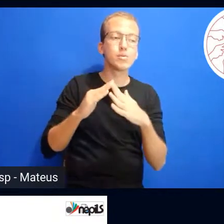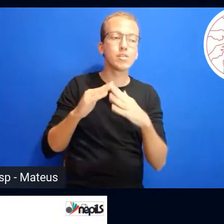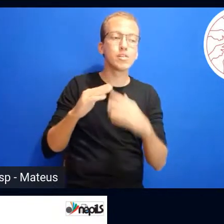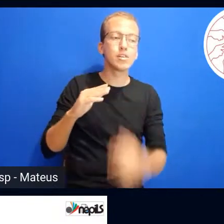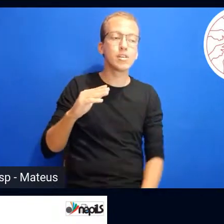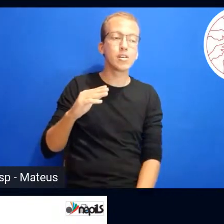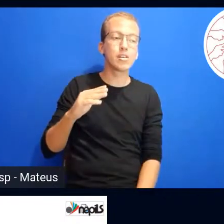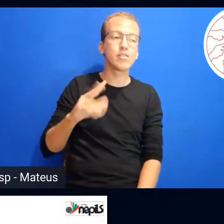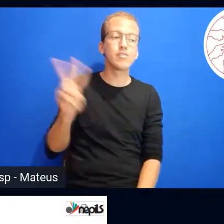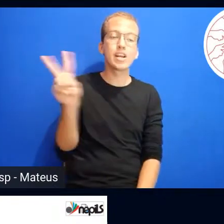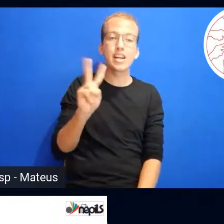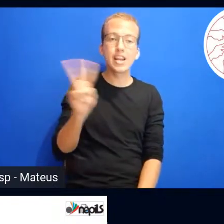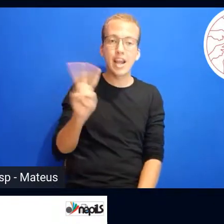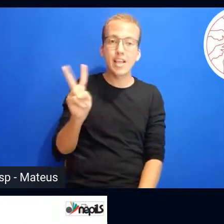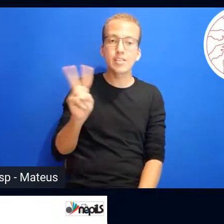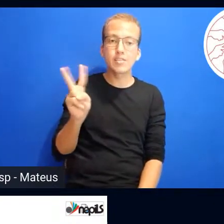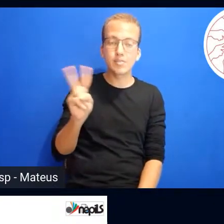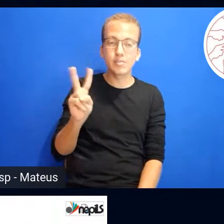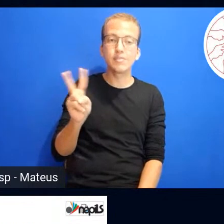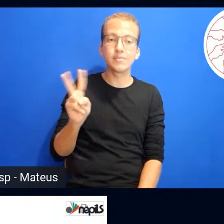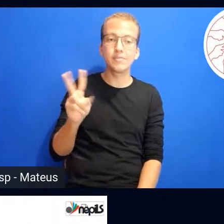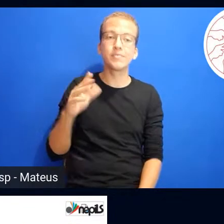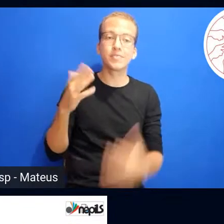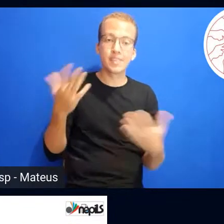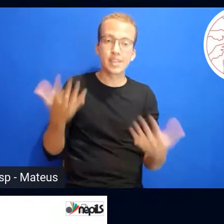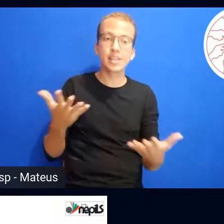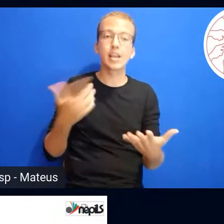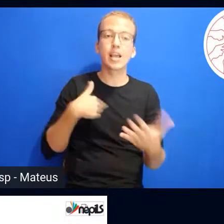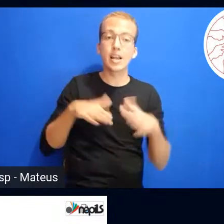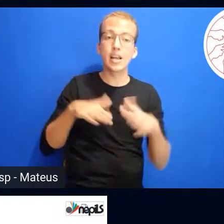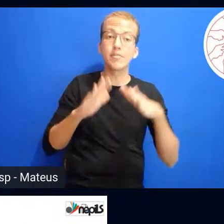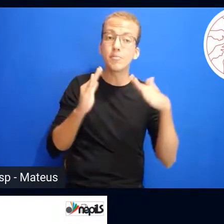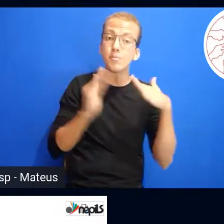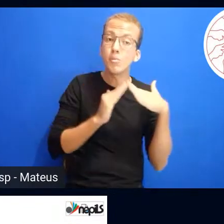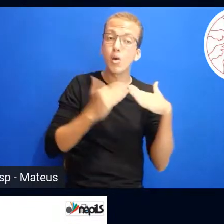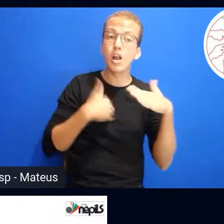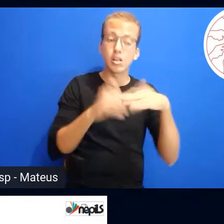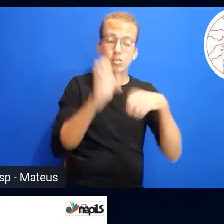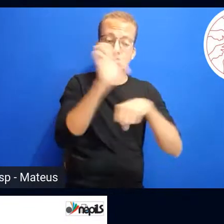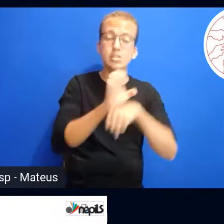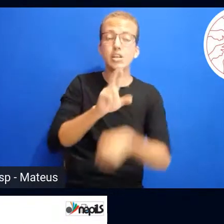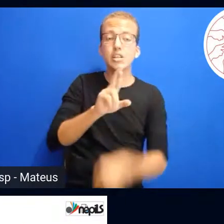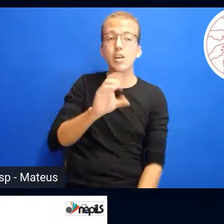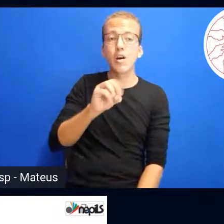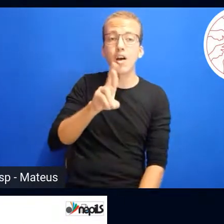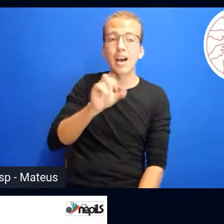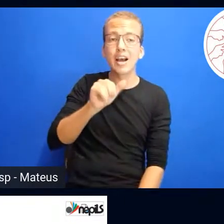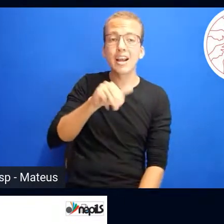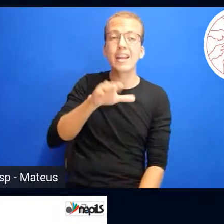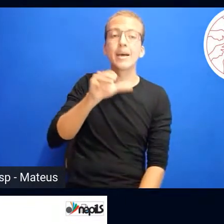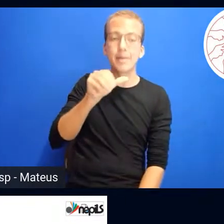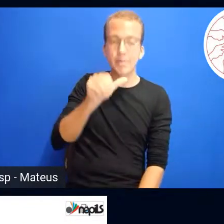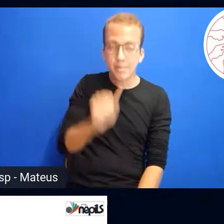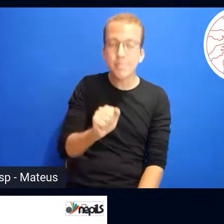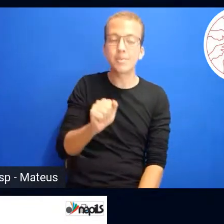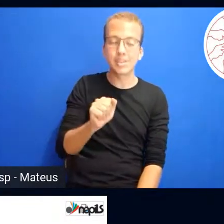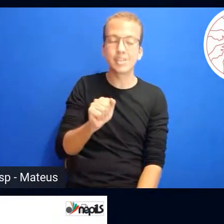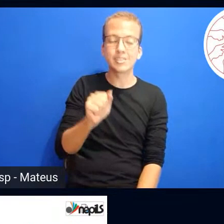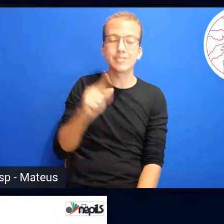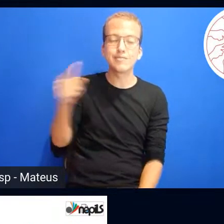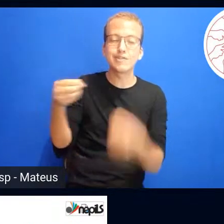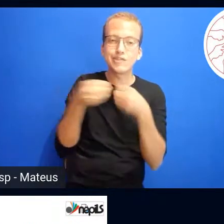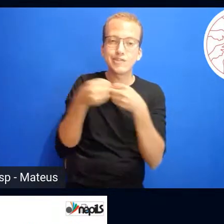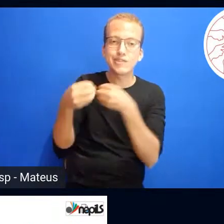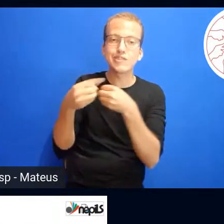Roraima, que é o estado que faz fronteira direta, né, com esse país. Eh, então eu vou relatar aqui eh como tem sido feito